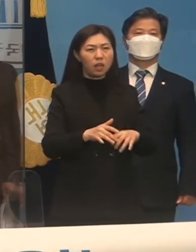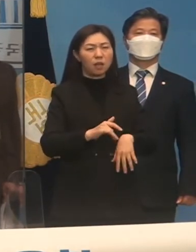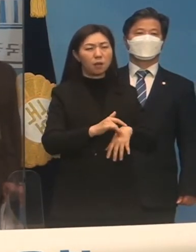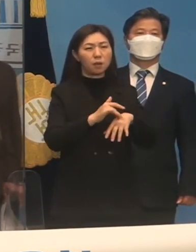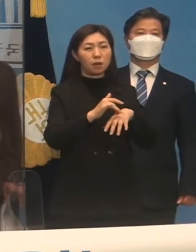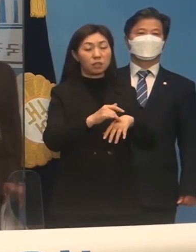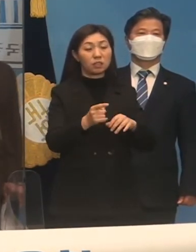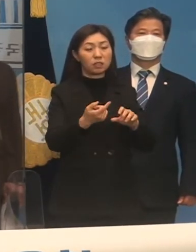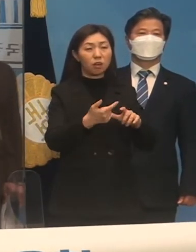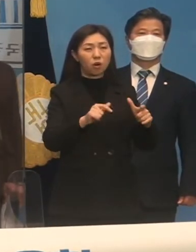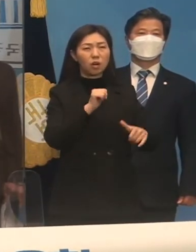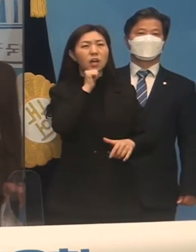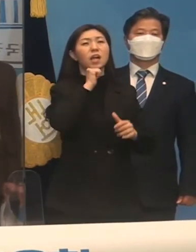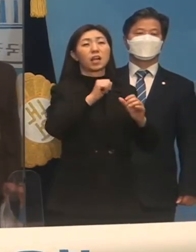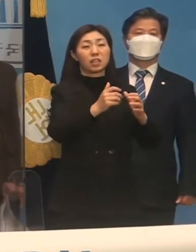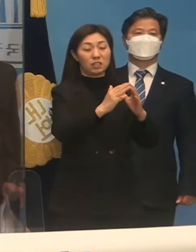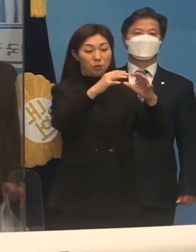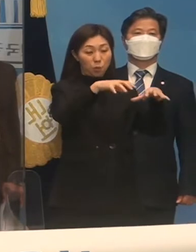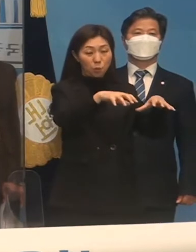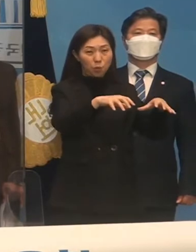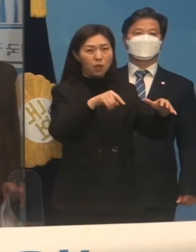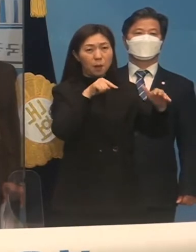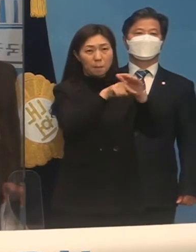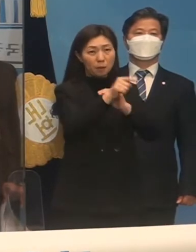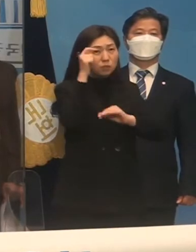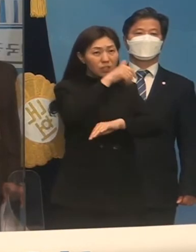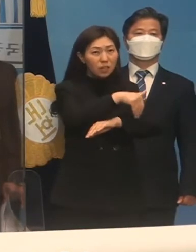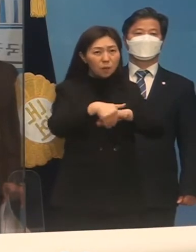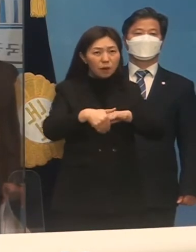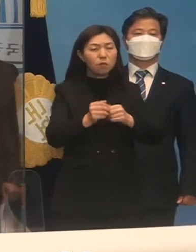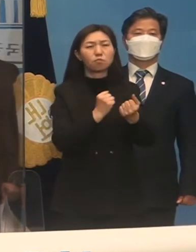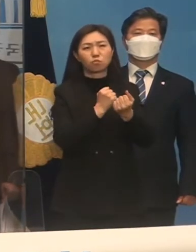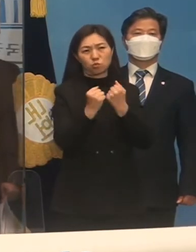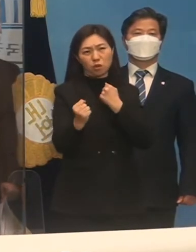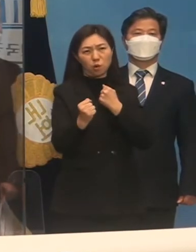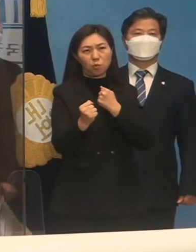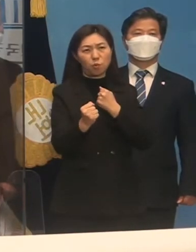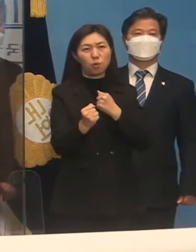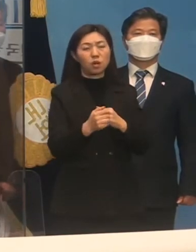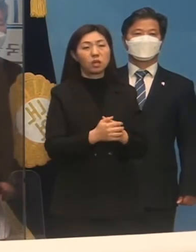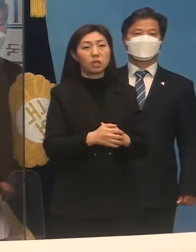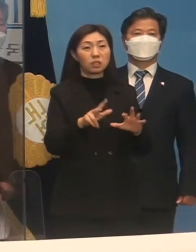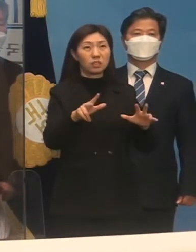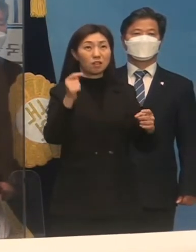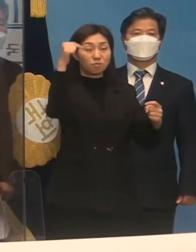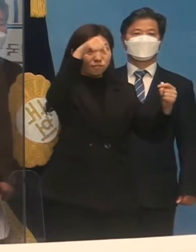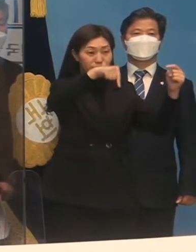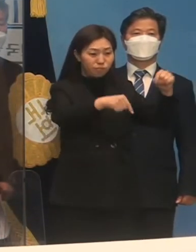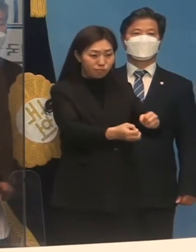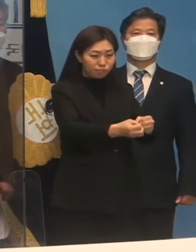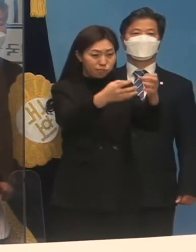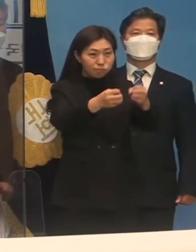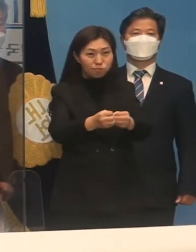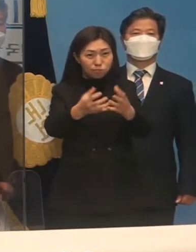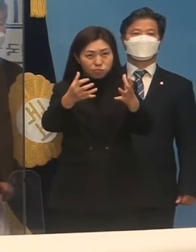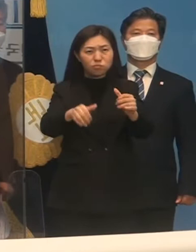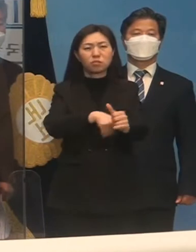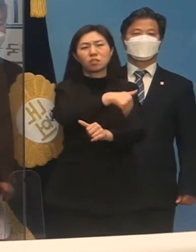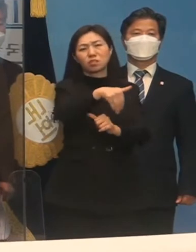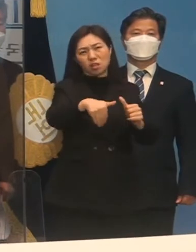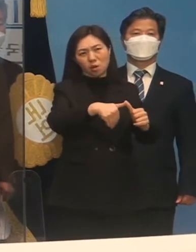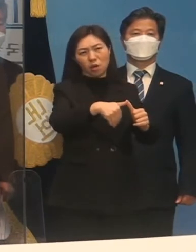상황이 폭압에 의한 난민들이 수천 명이 넘어오고 폭탄이 넘어오는 상황